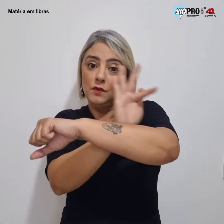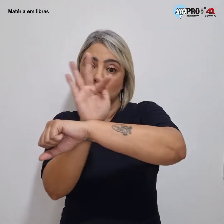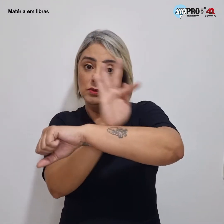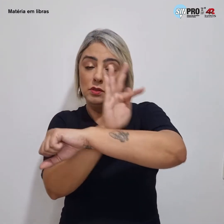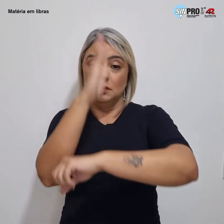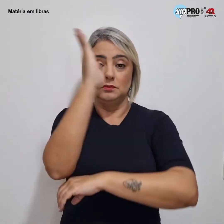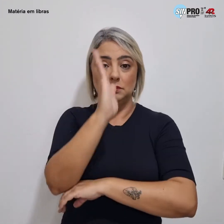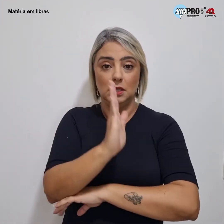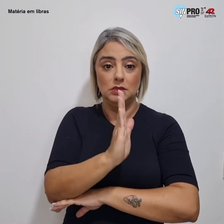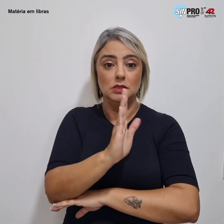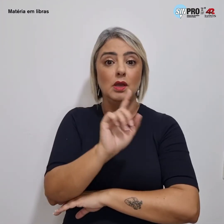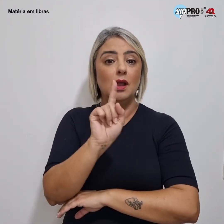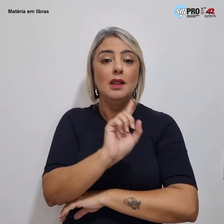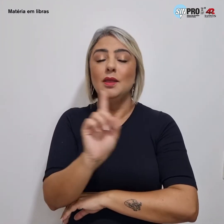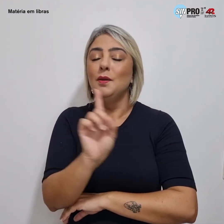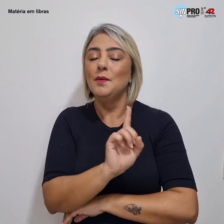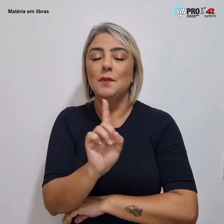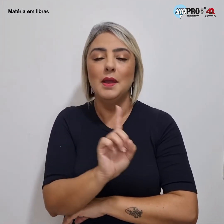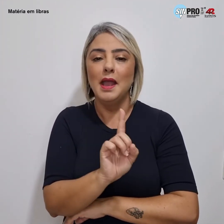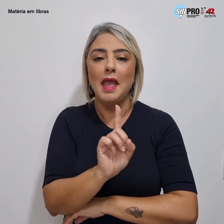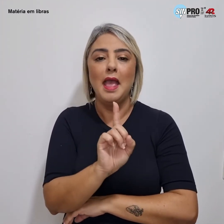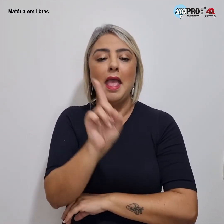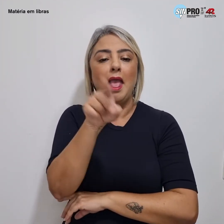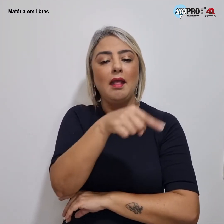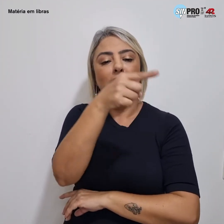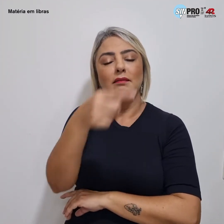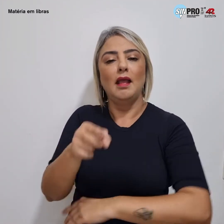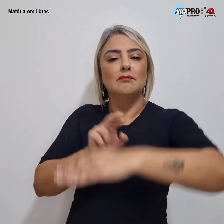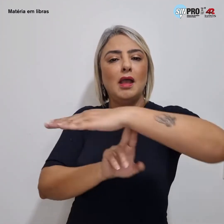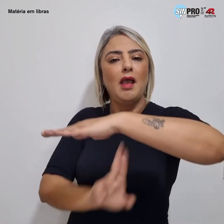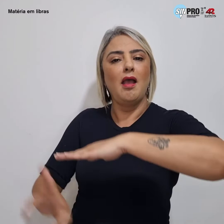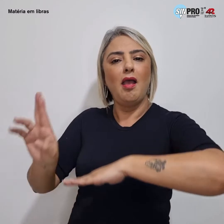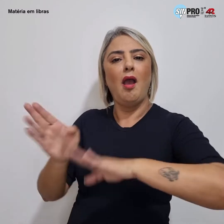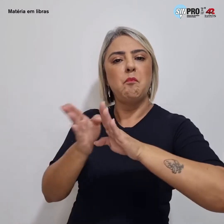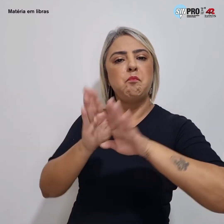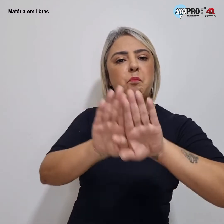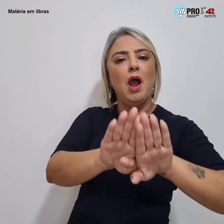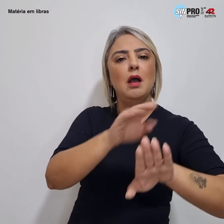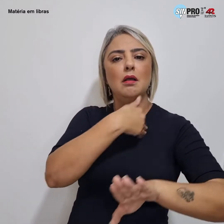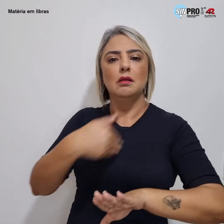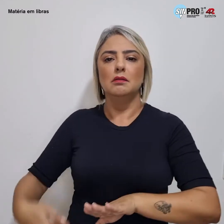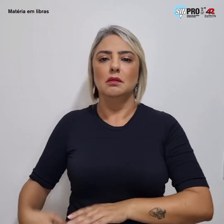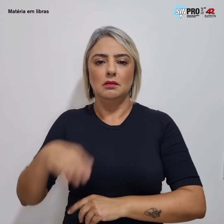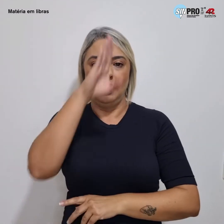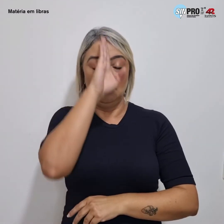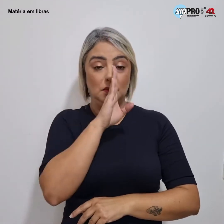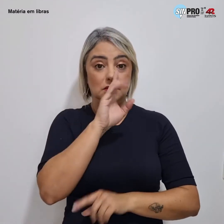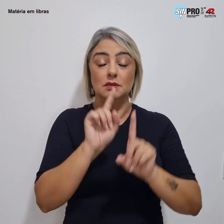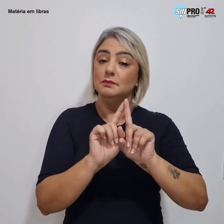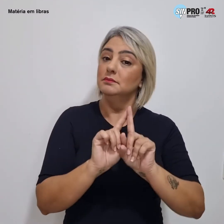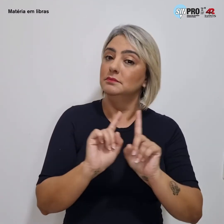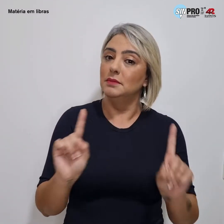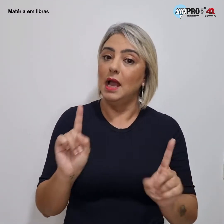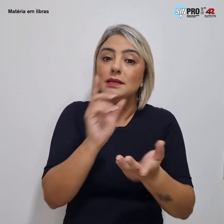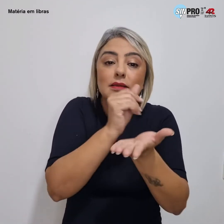analfabetismo funcional do Brasil, não é eliminar universidades públicas e gratuitas,